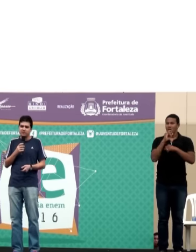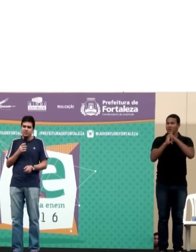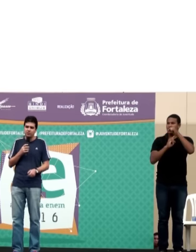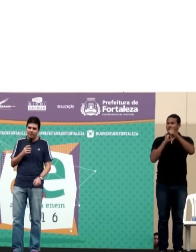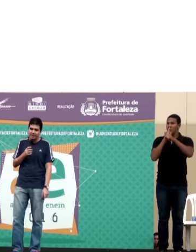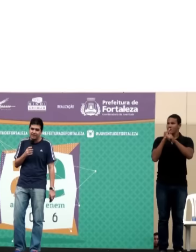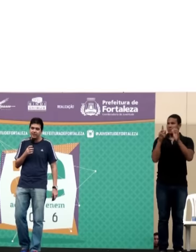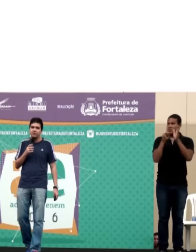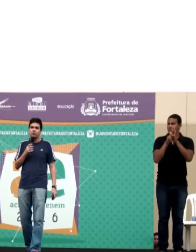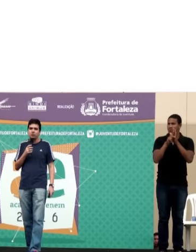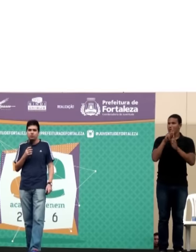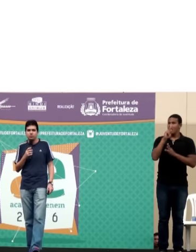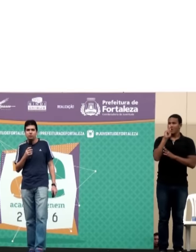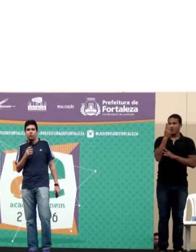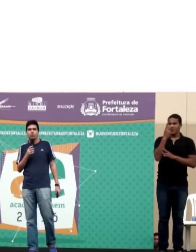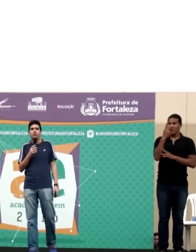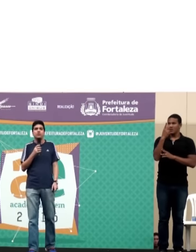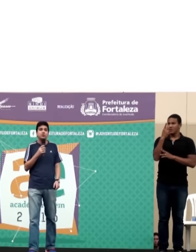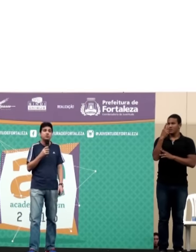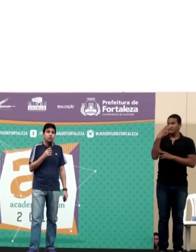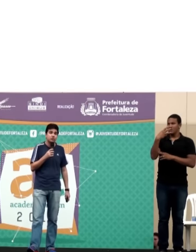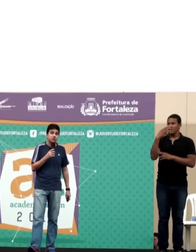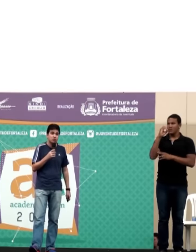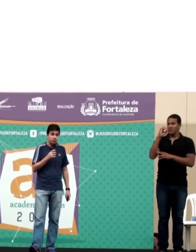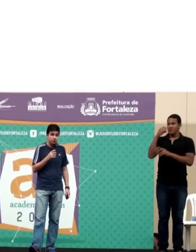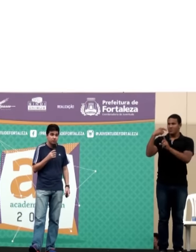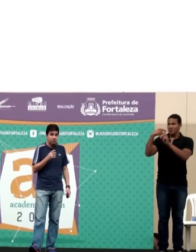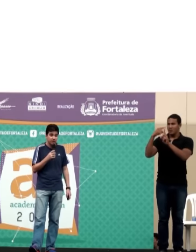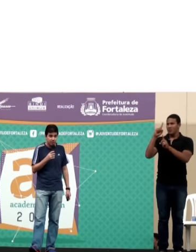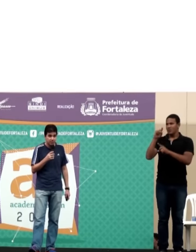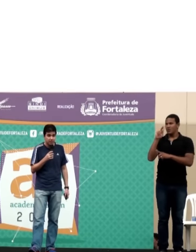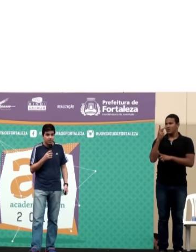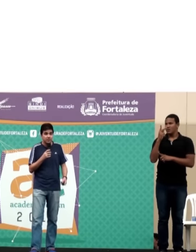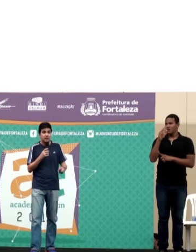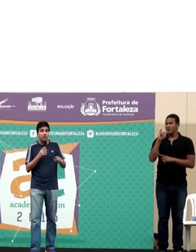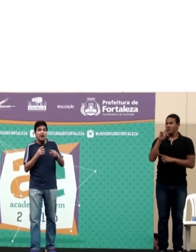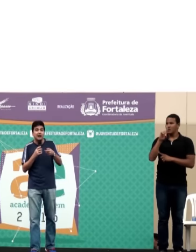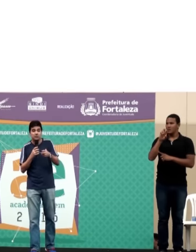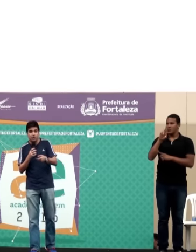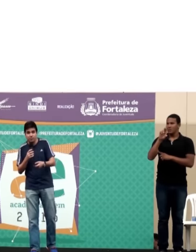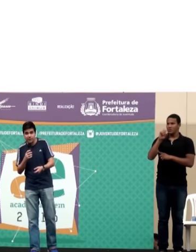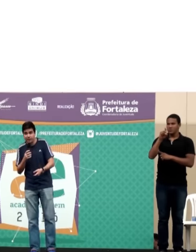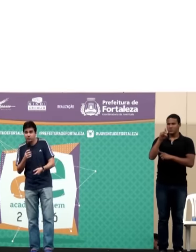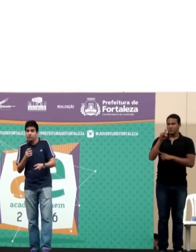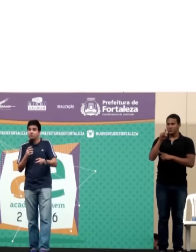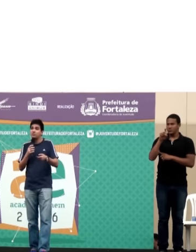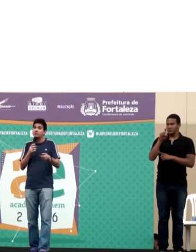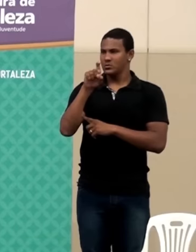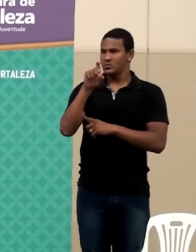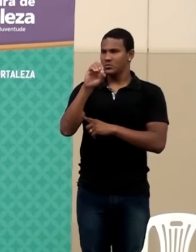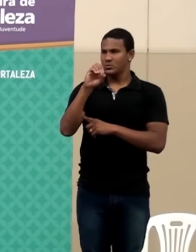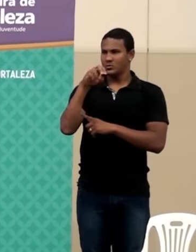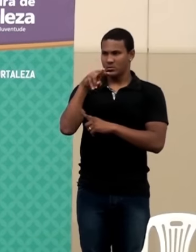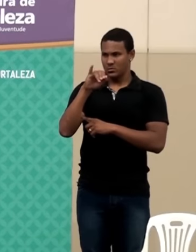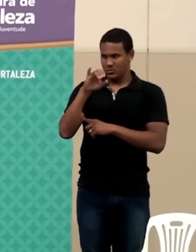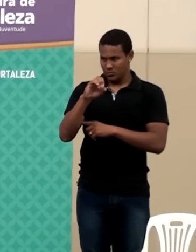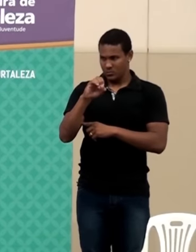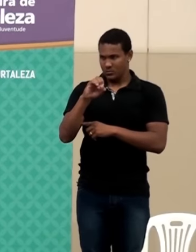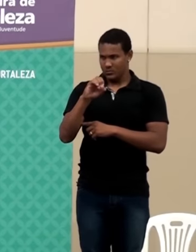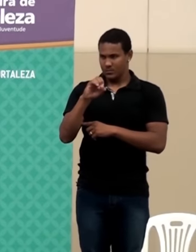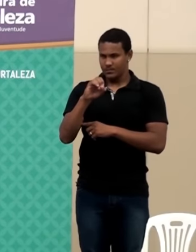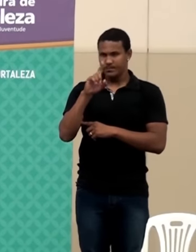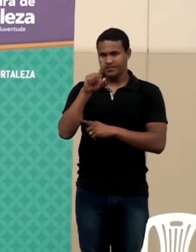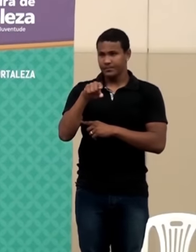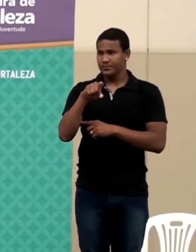nome desse íon é hidrônio ou hidroxônio, tá? Então, atualmente, os ácidos de Arrhenius